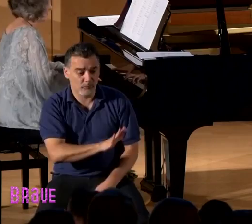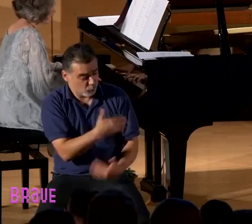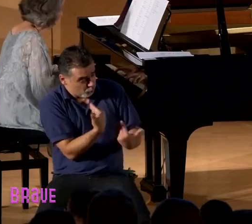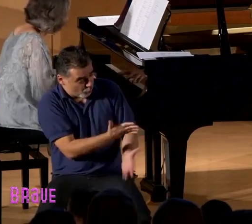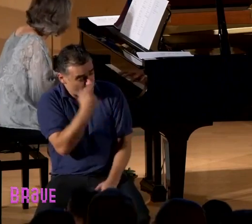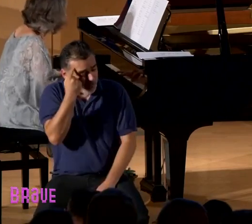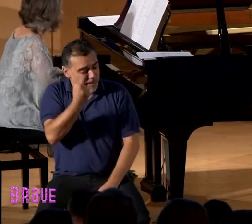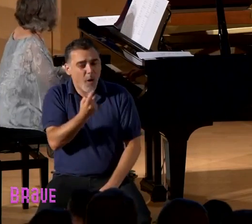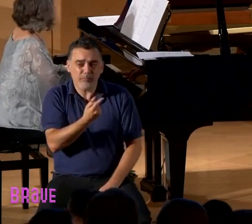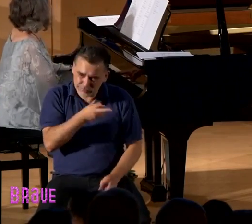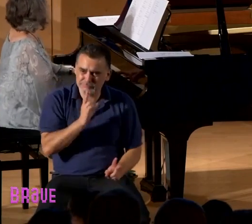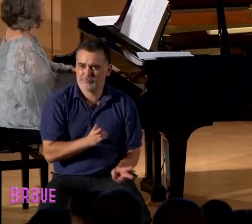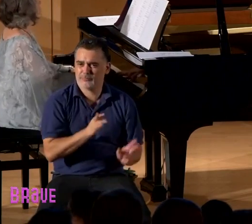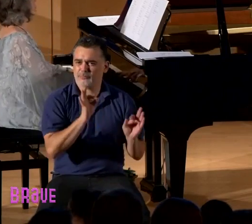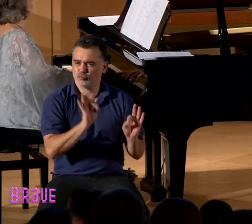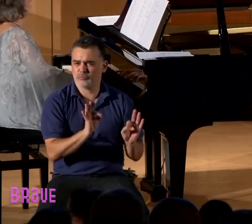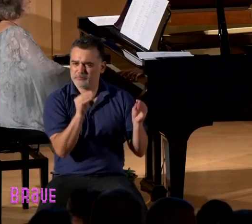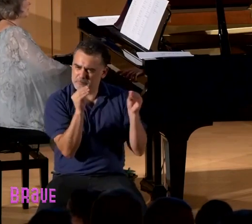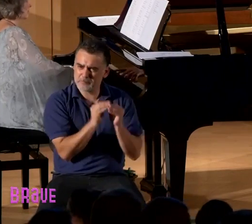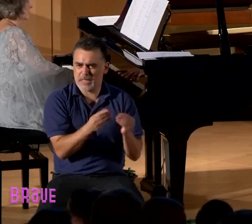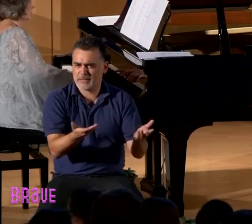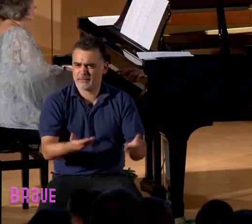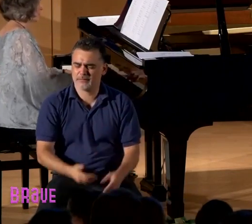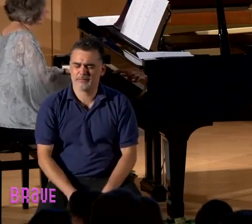glaubst, glaubst du